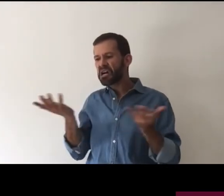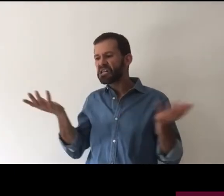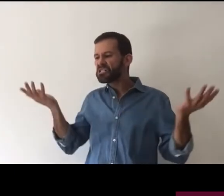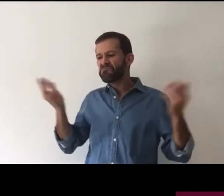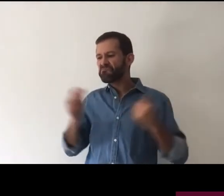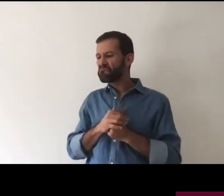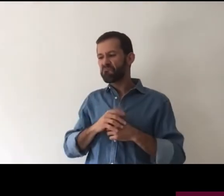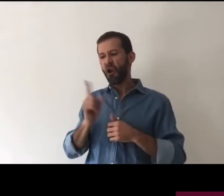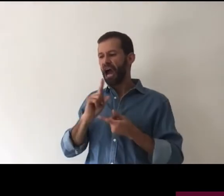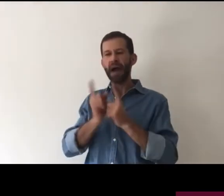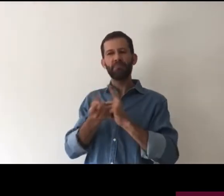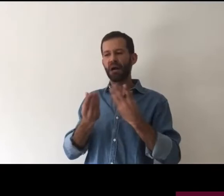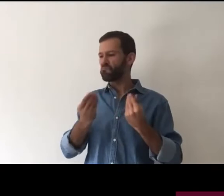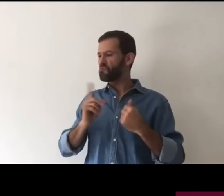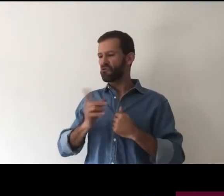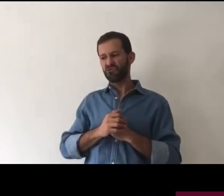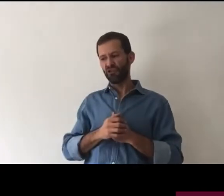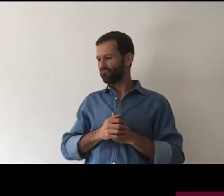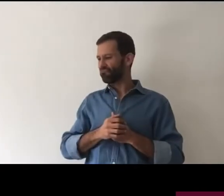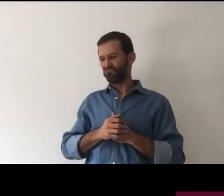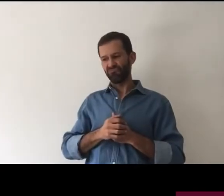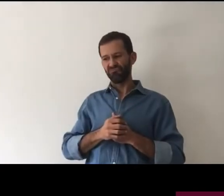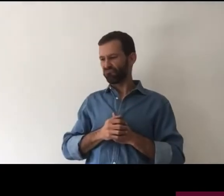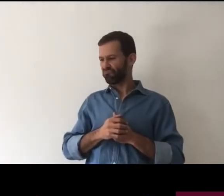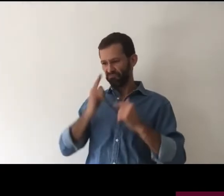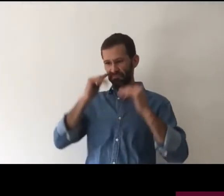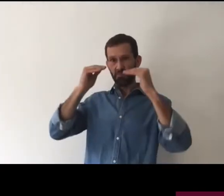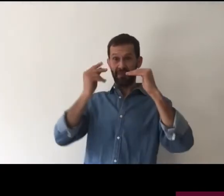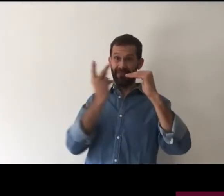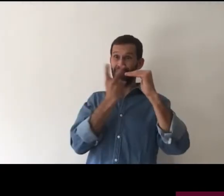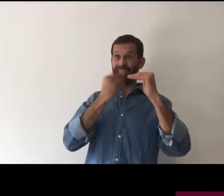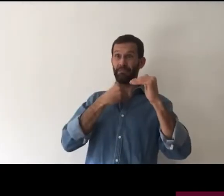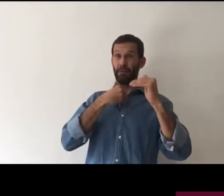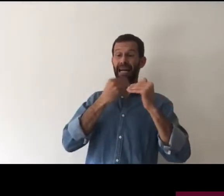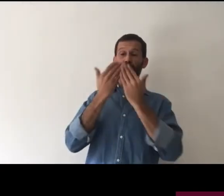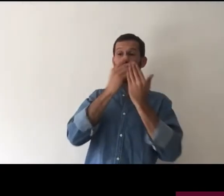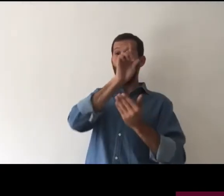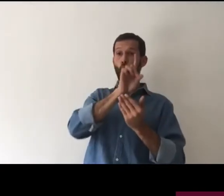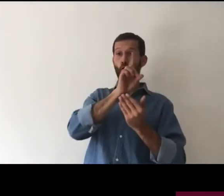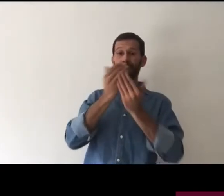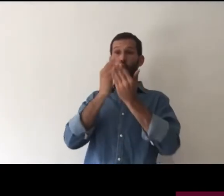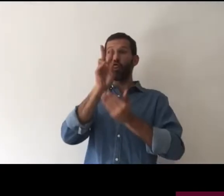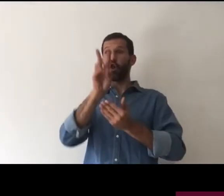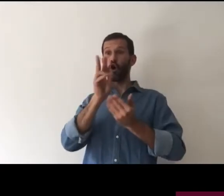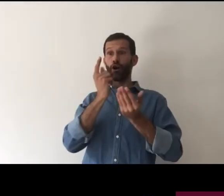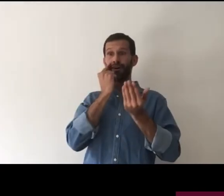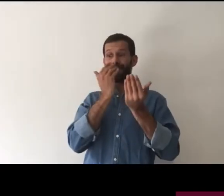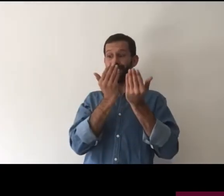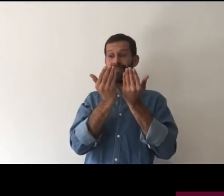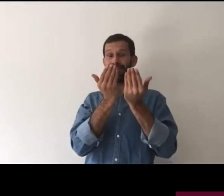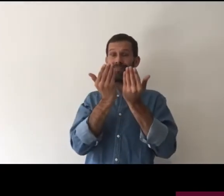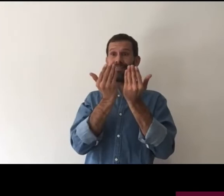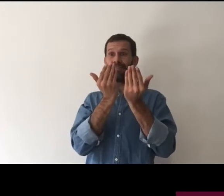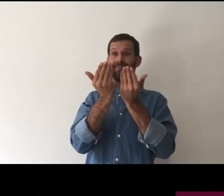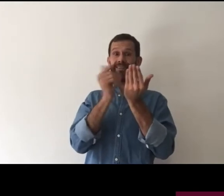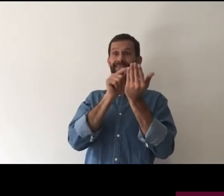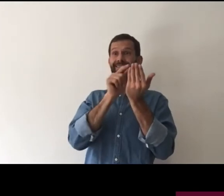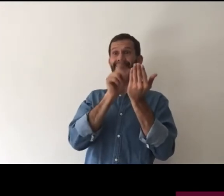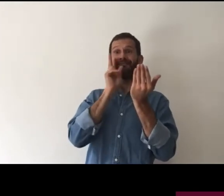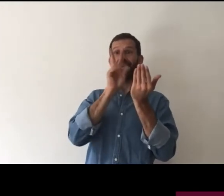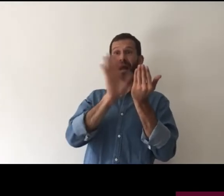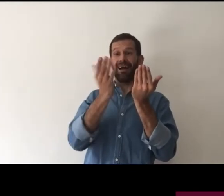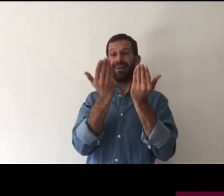y el estudio 2, una imagen y reproducirla, la verdad es que los resultados no cambian demasiado entre el estudio 1